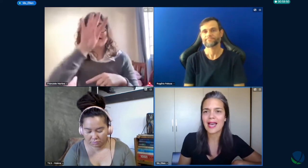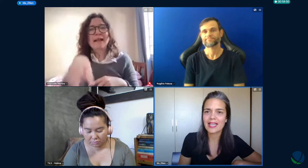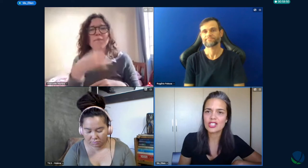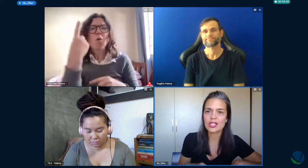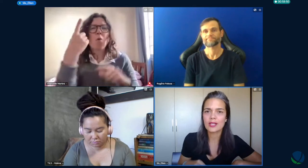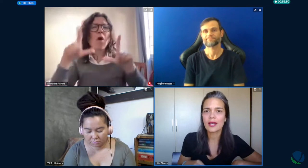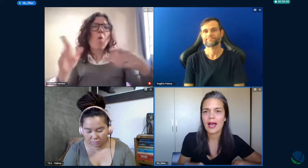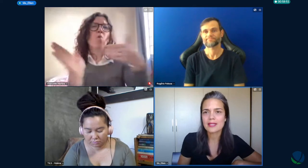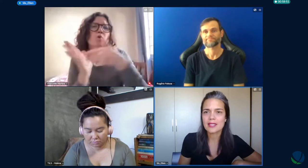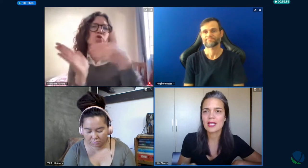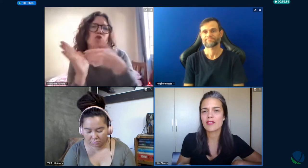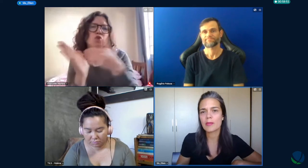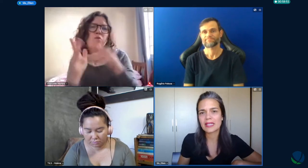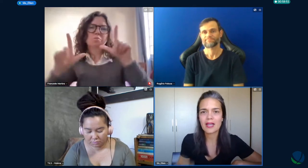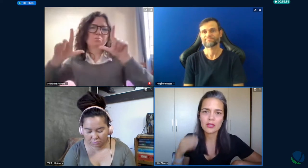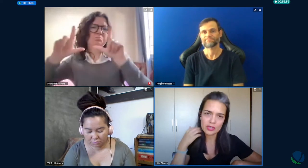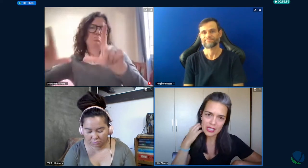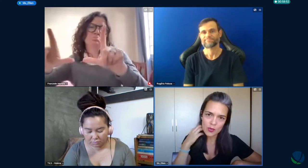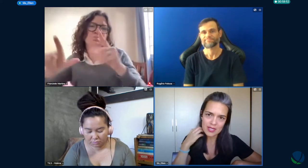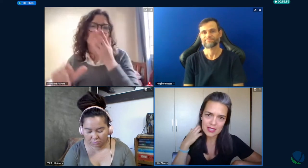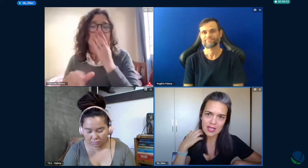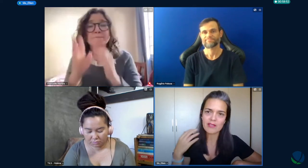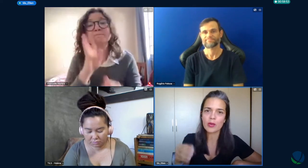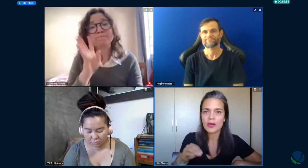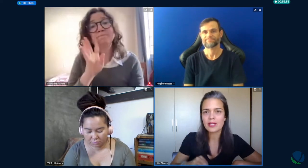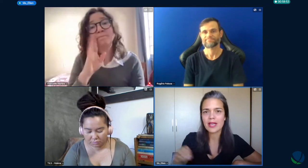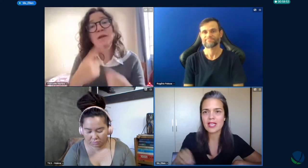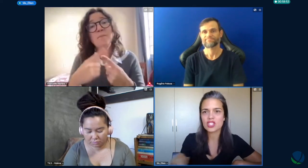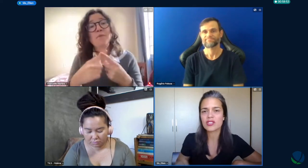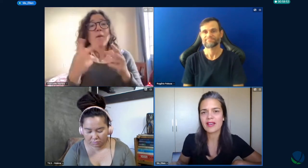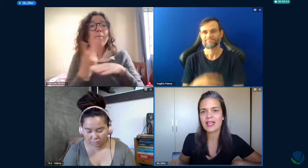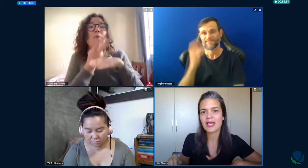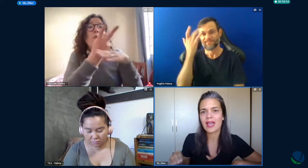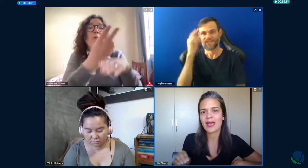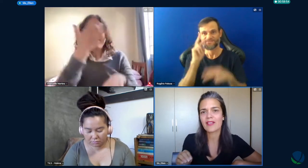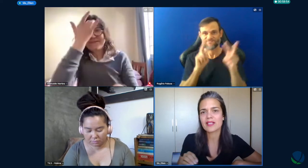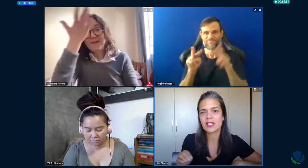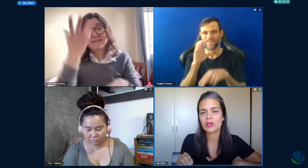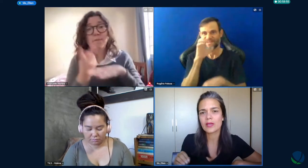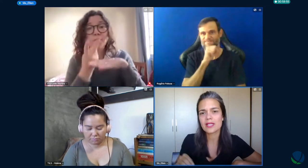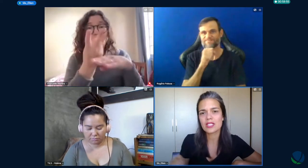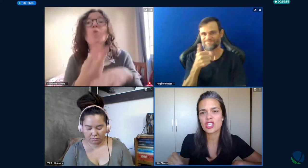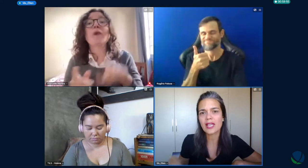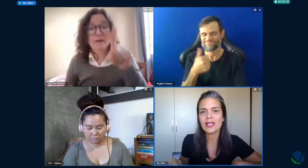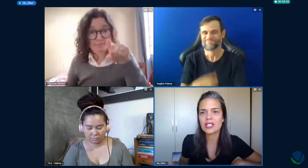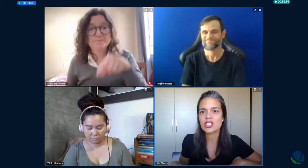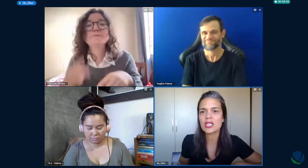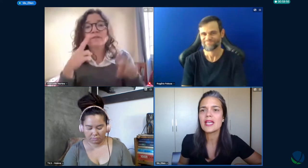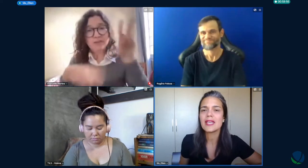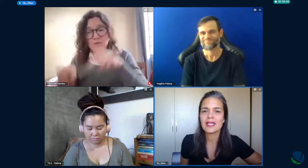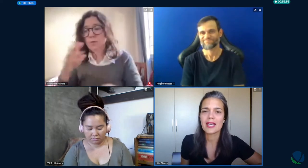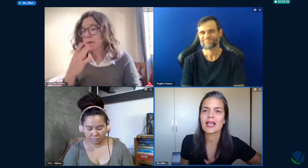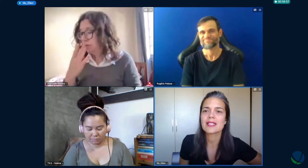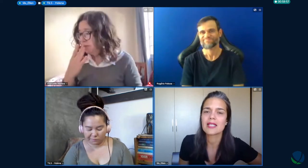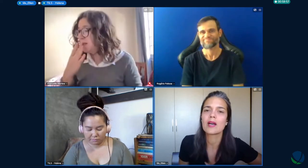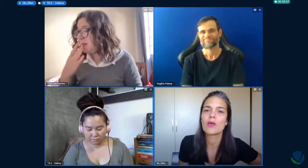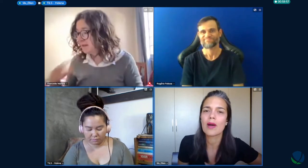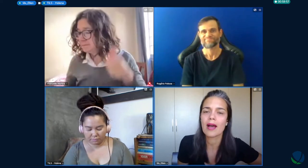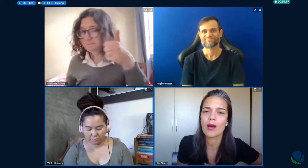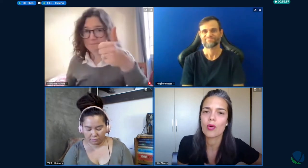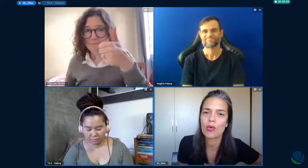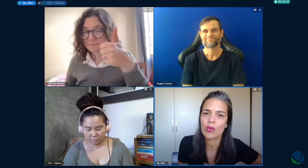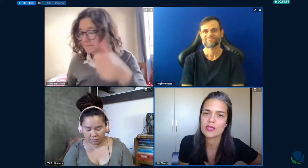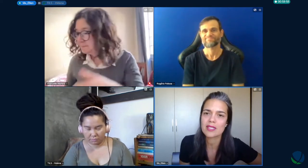coloca site acessível, material didático acessível. E aí, a gente vai fazendo esse checklist em